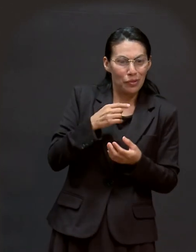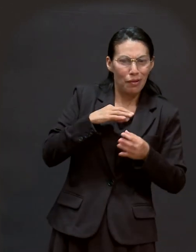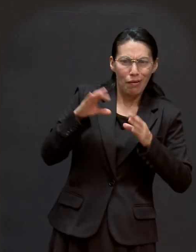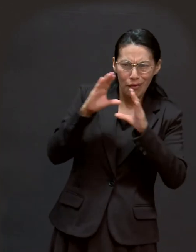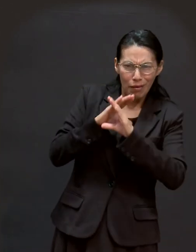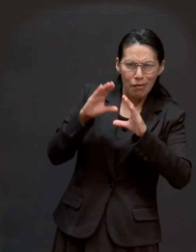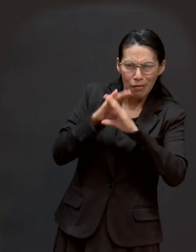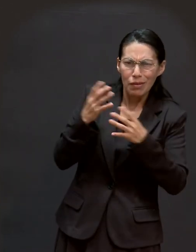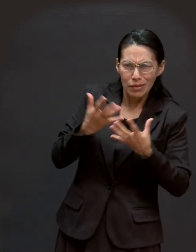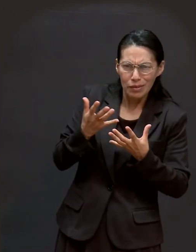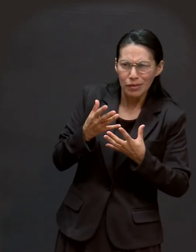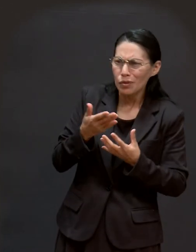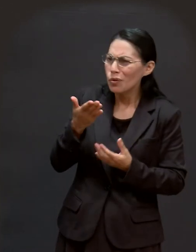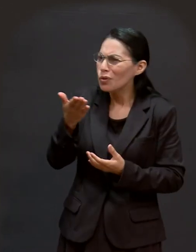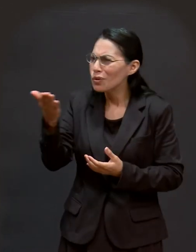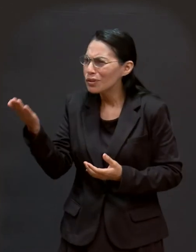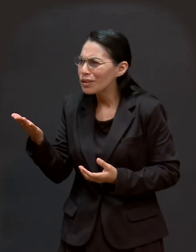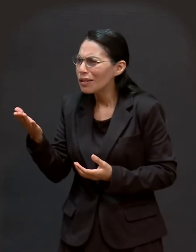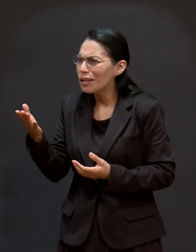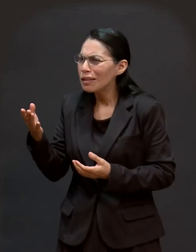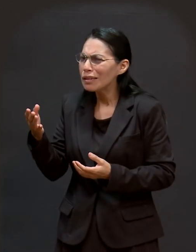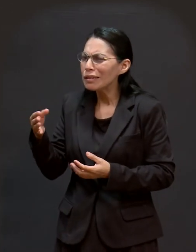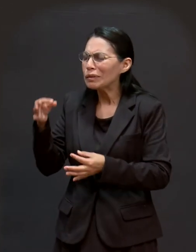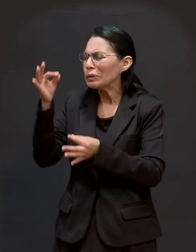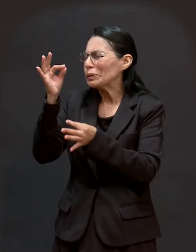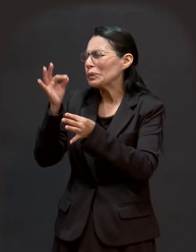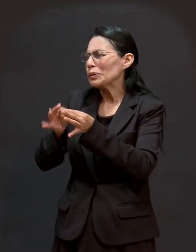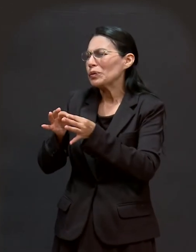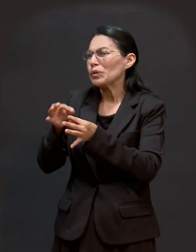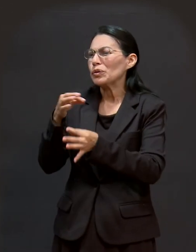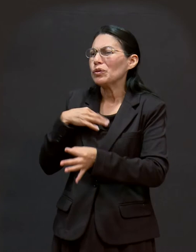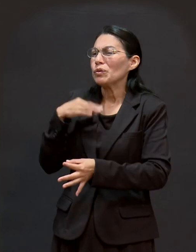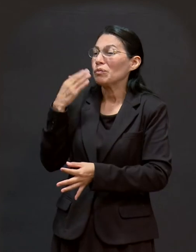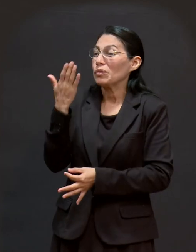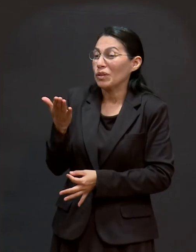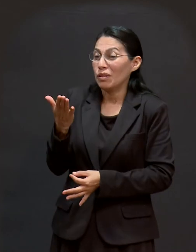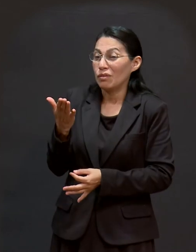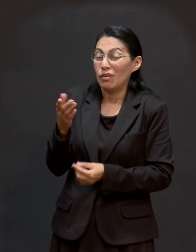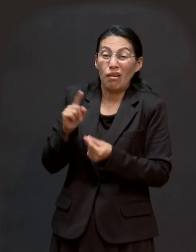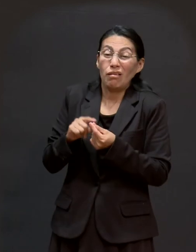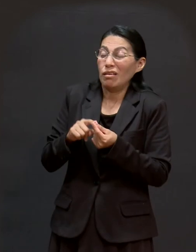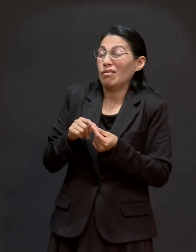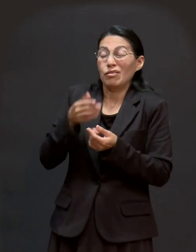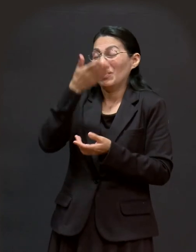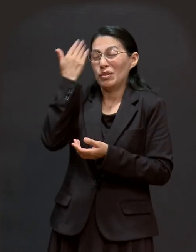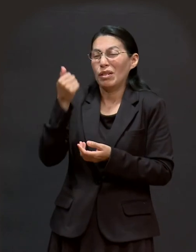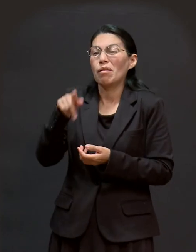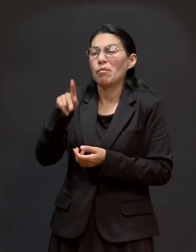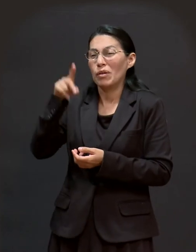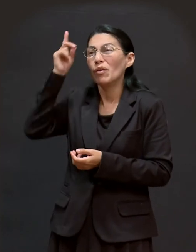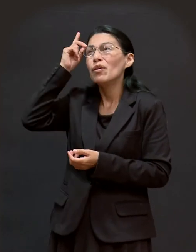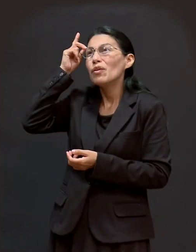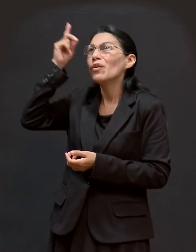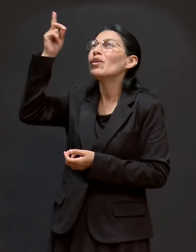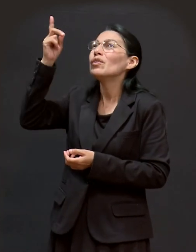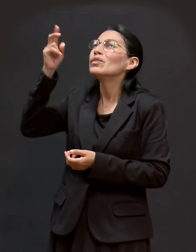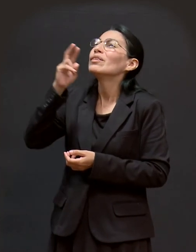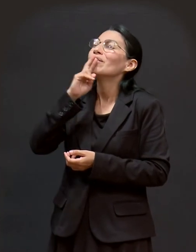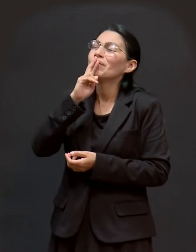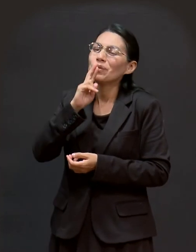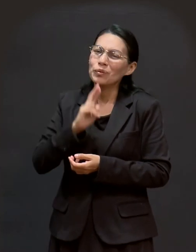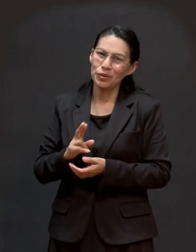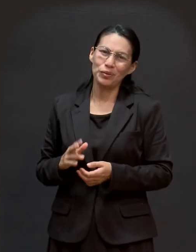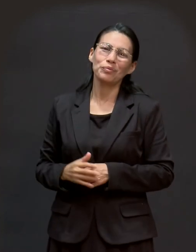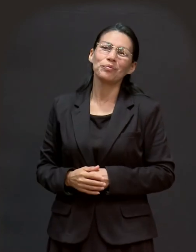que hacíamos nosotros les dice ustedes son algo que yo estaba pidiendo no sé a quién dice pero dios lo está